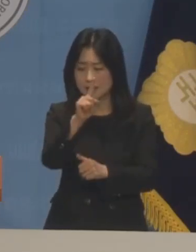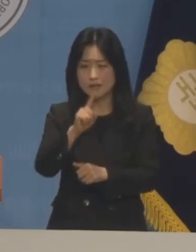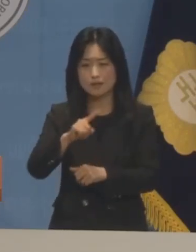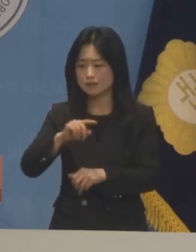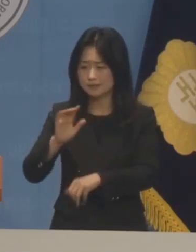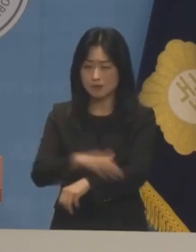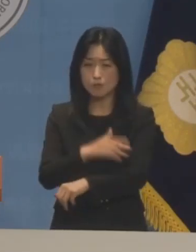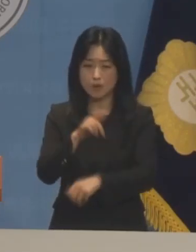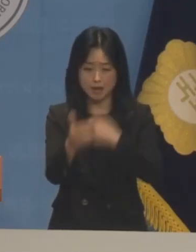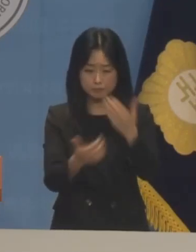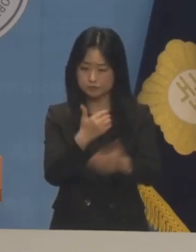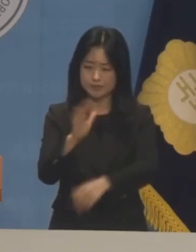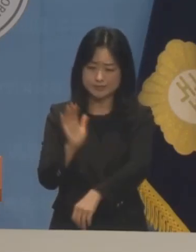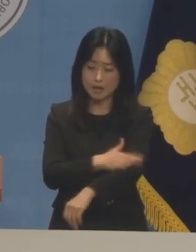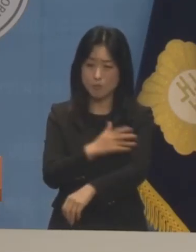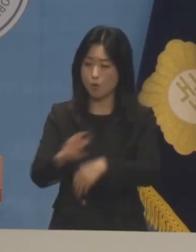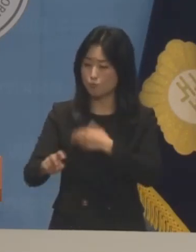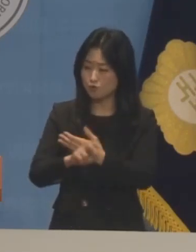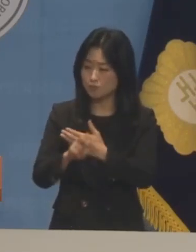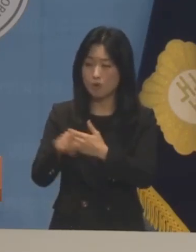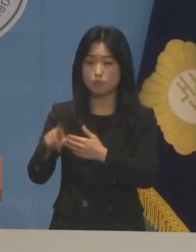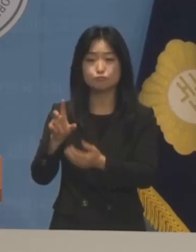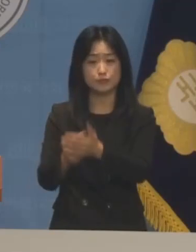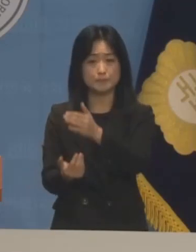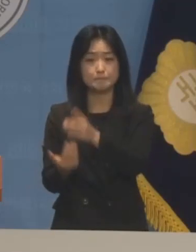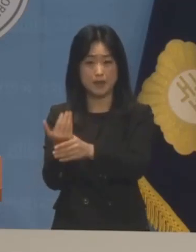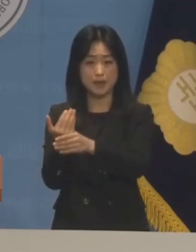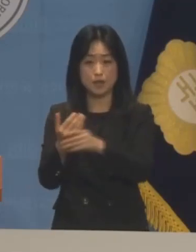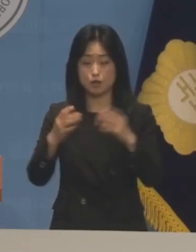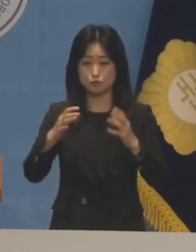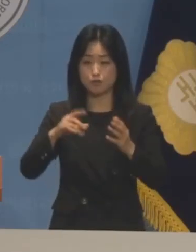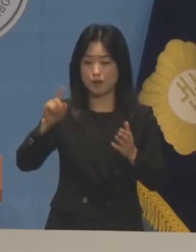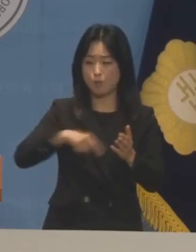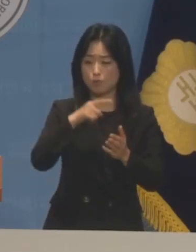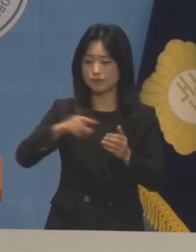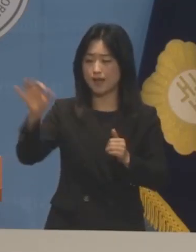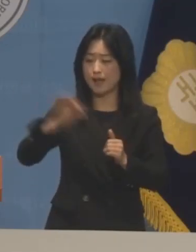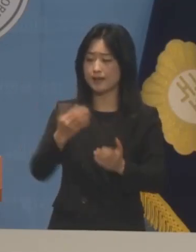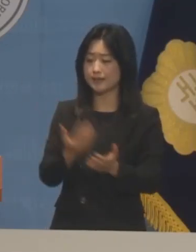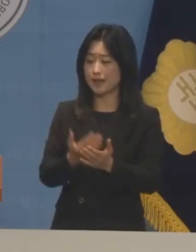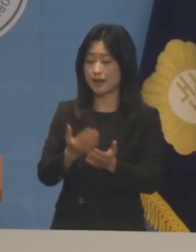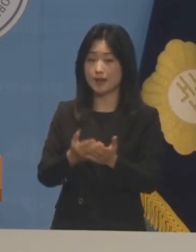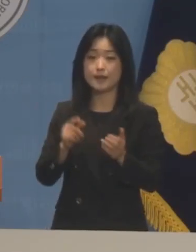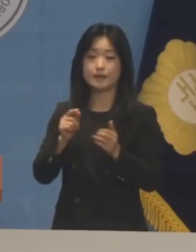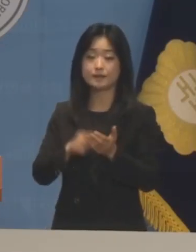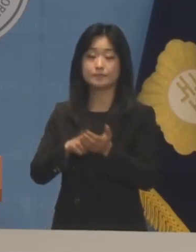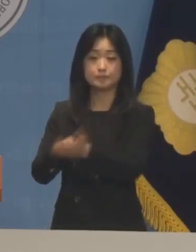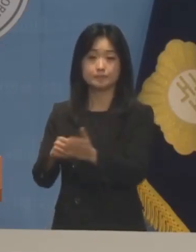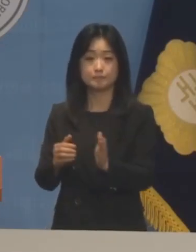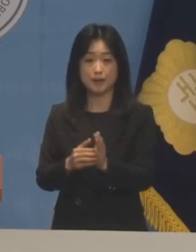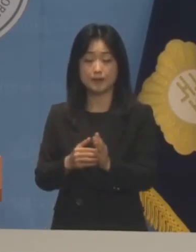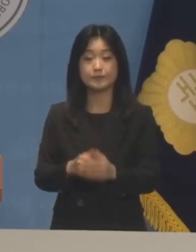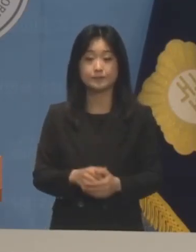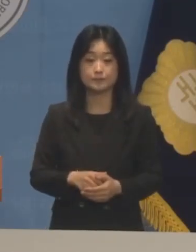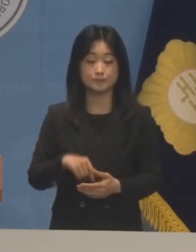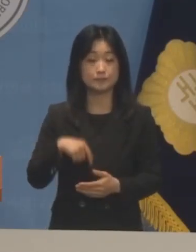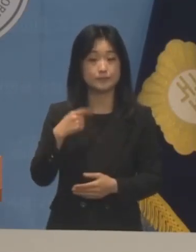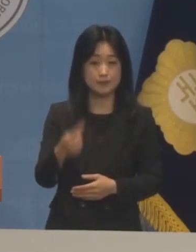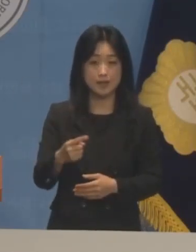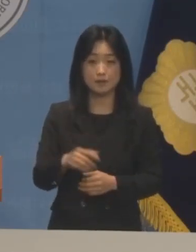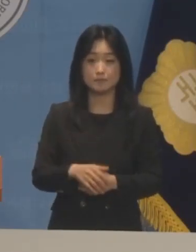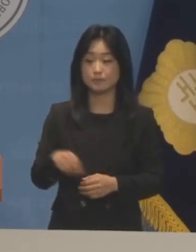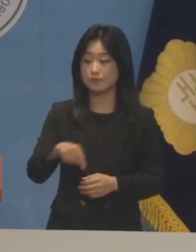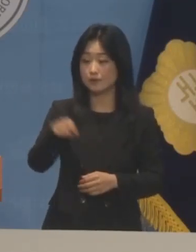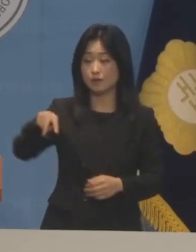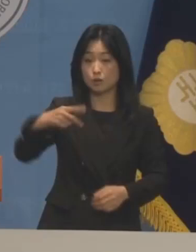등 불법적인 수사 및 기소 강행 등을 사유로 국가배상 청구 소송을 진행한다고 밝혔습니다. 이에 다음의 혐의로